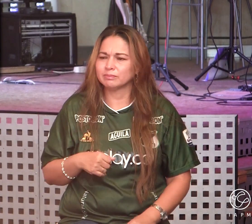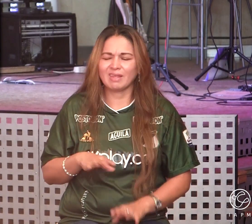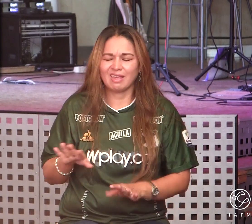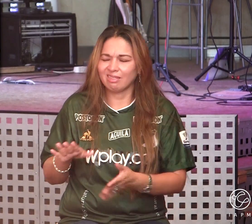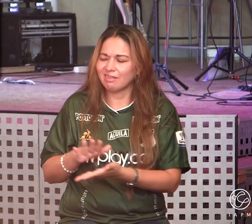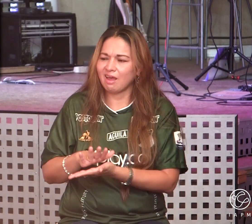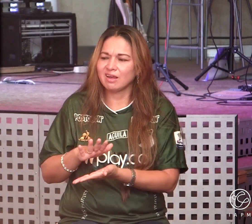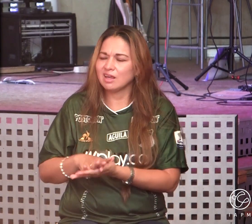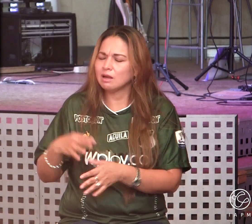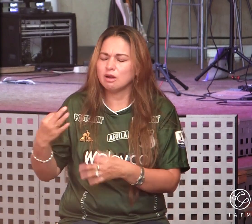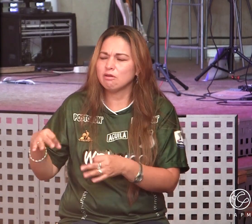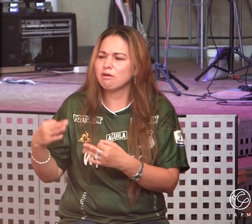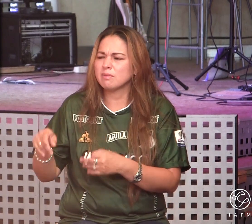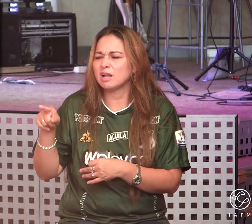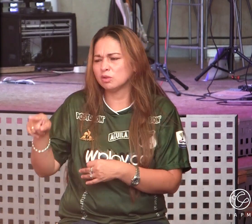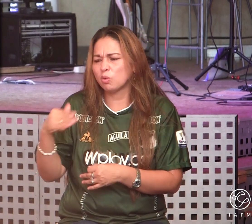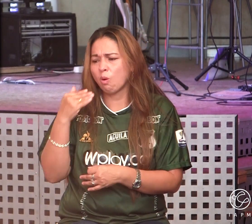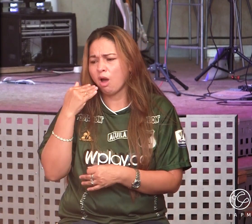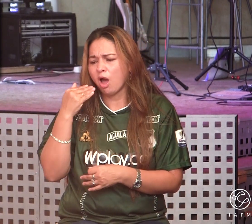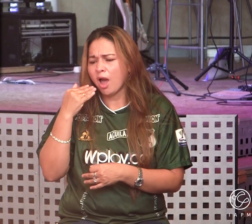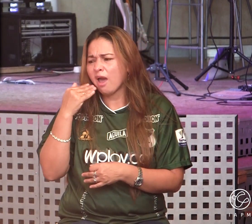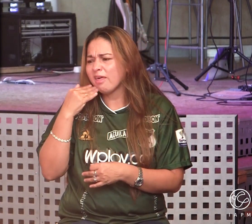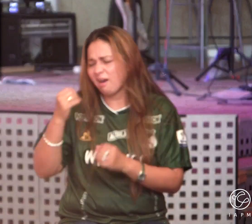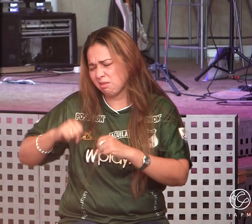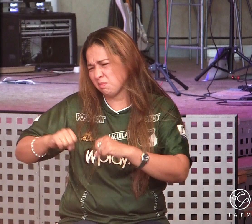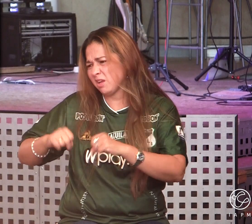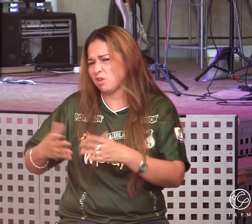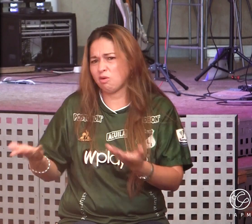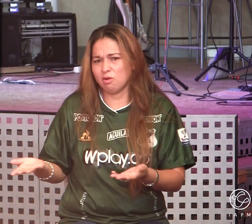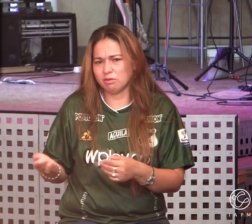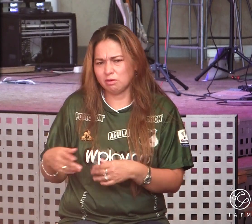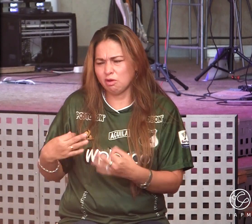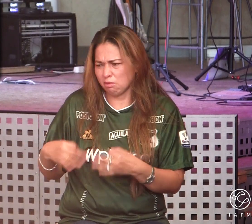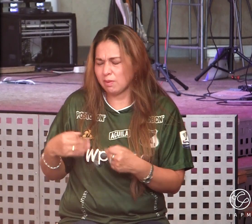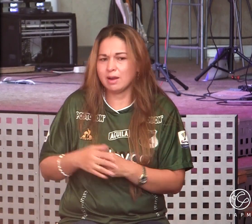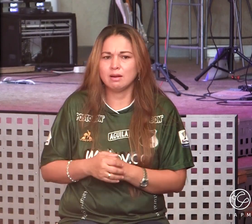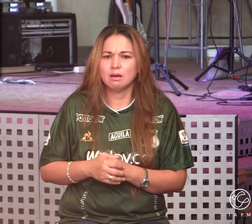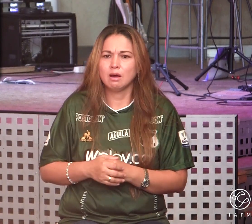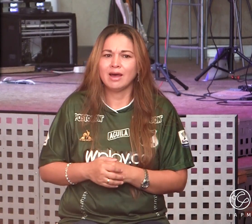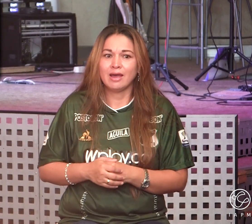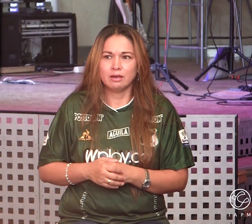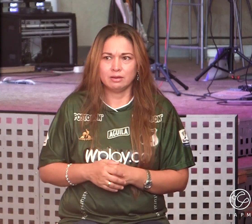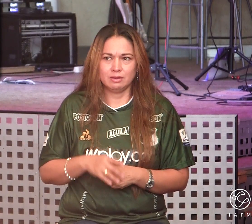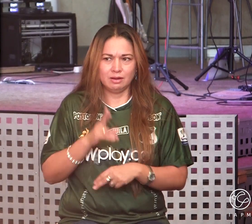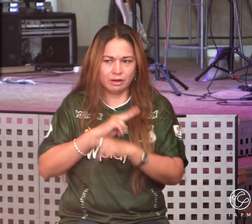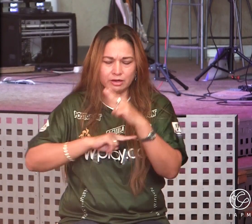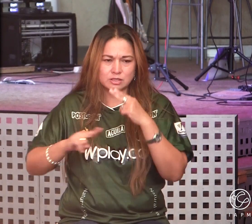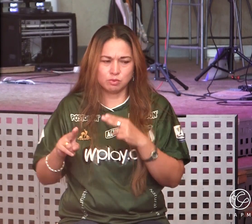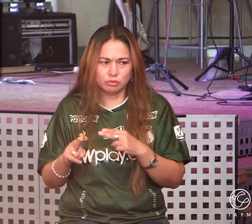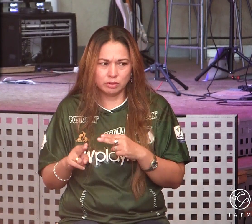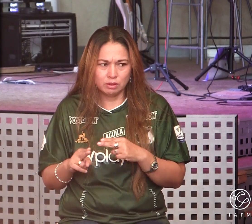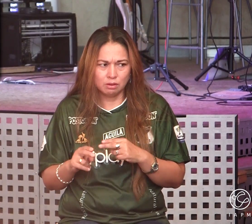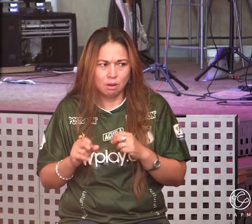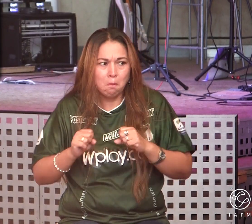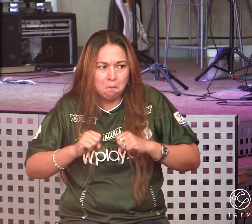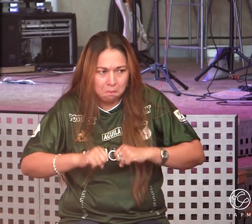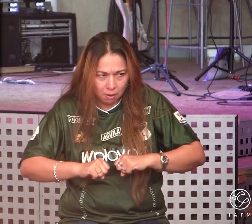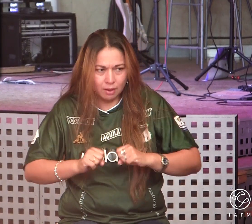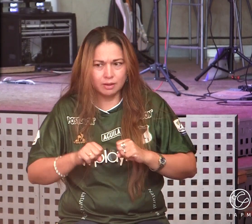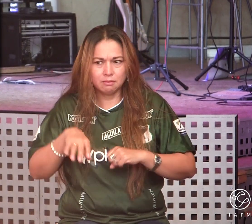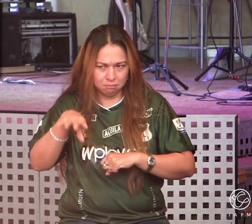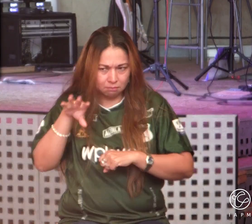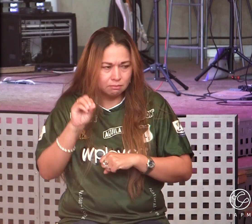que continuamente esa palabra que se utilizó tanto en la pandemia se reinventa, donde como que otra vez gira y vuelve a